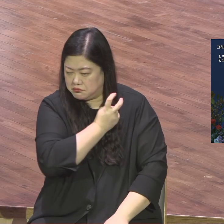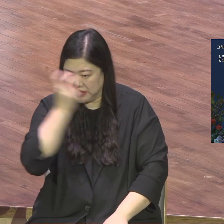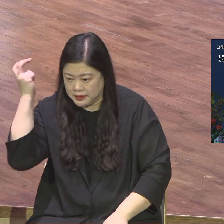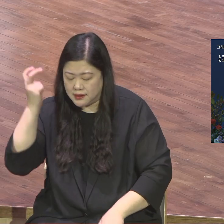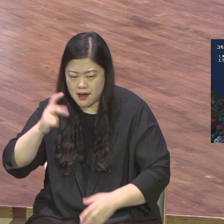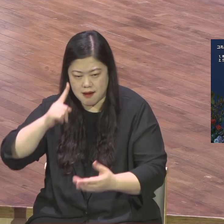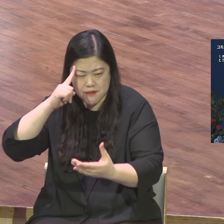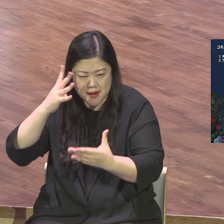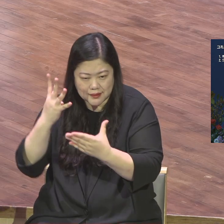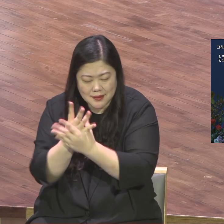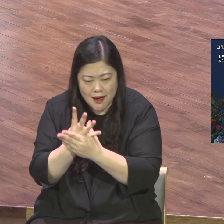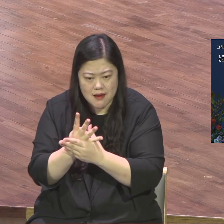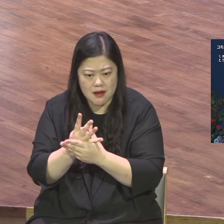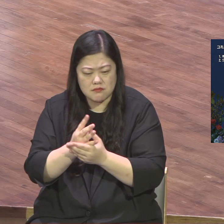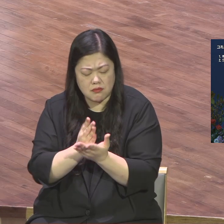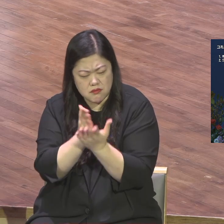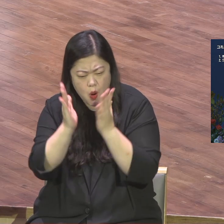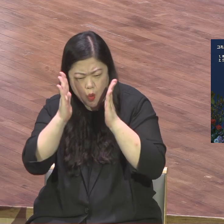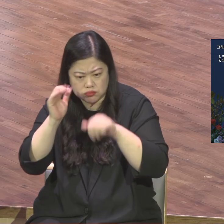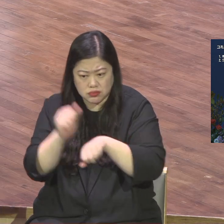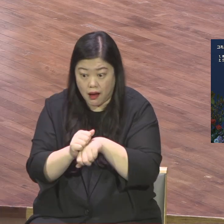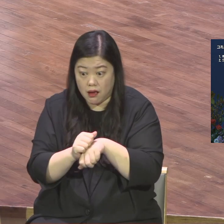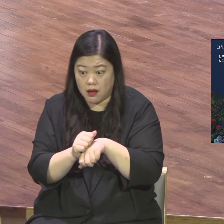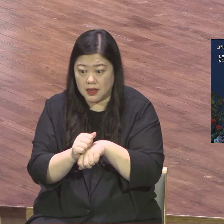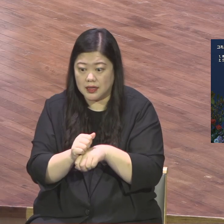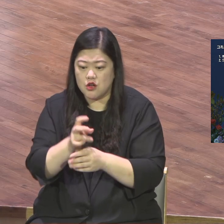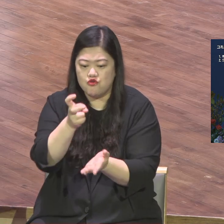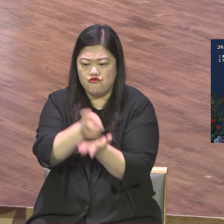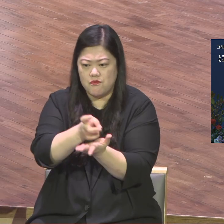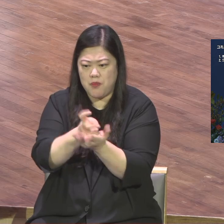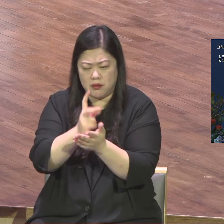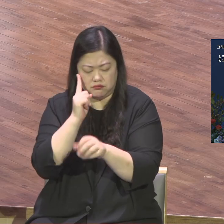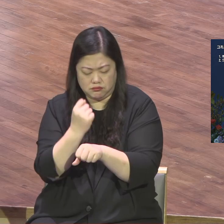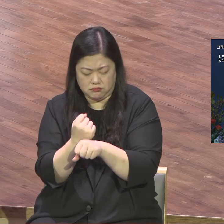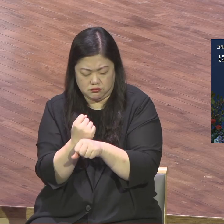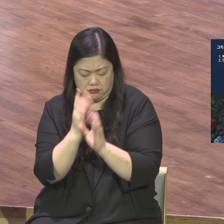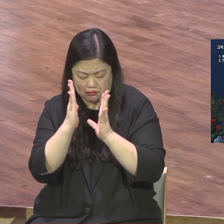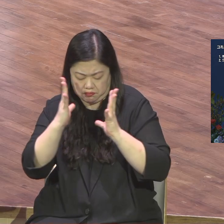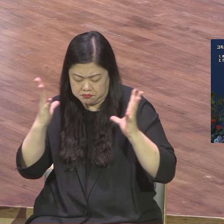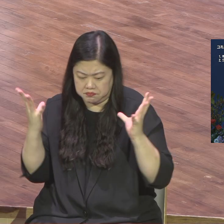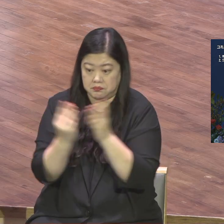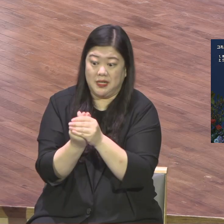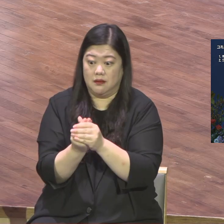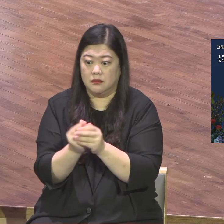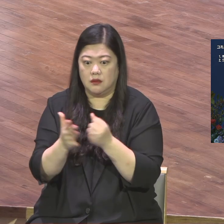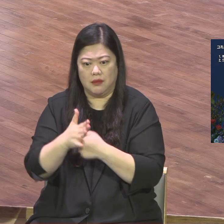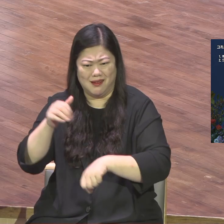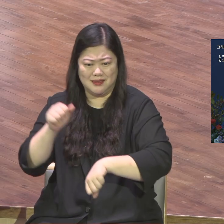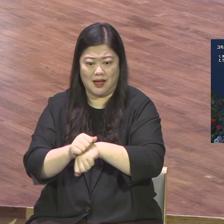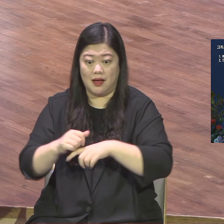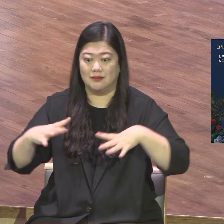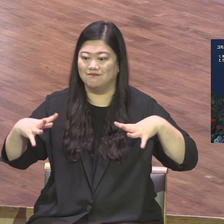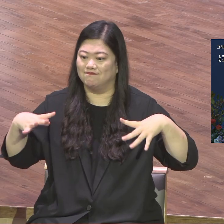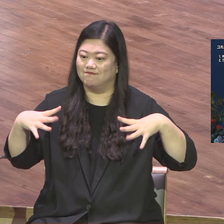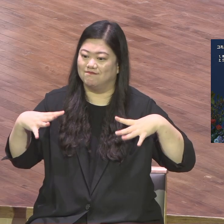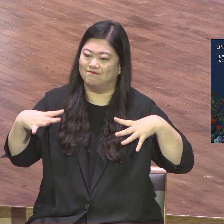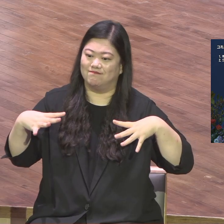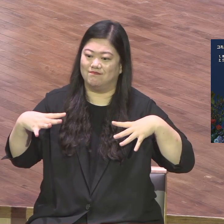일꾼으로 이방인의 사도로 세워주신 이 놀라운 정말 이 은혜에 대해서